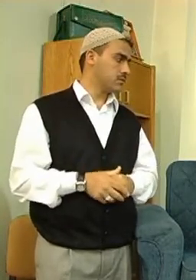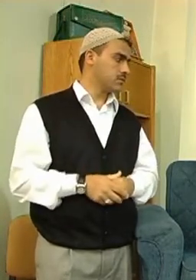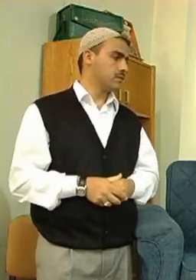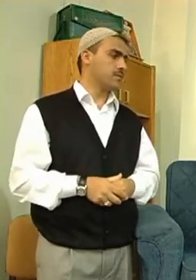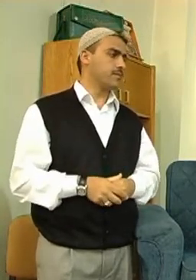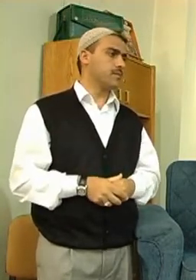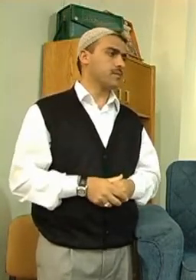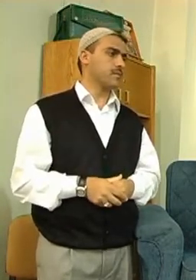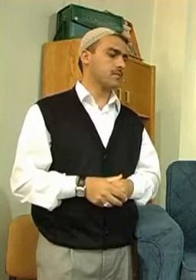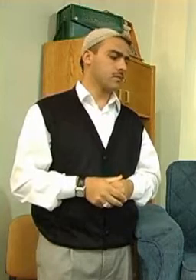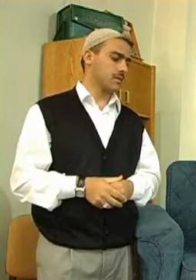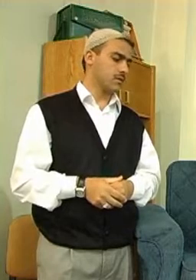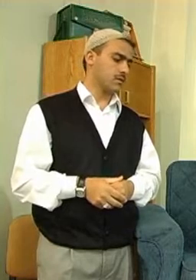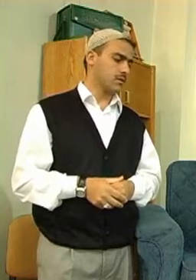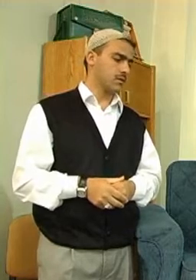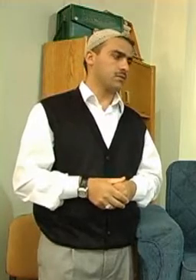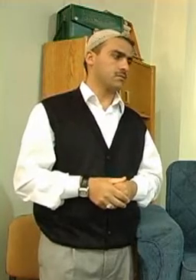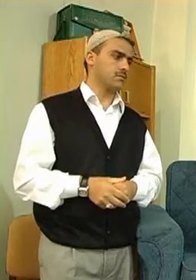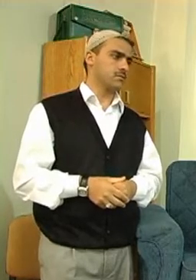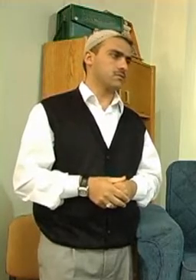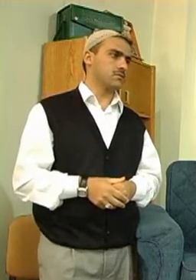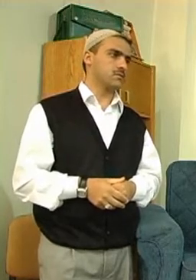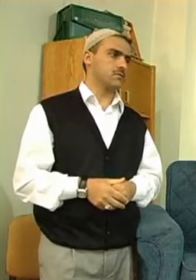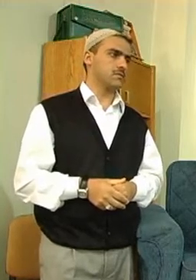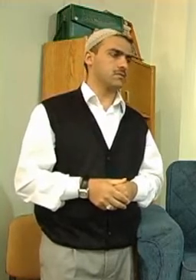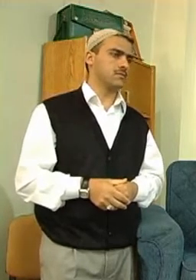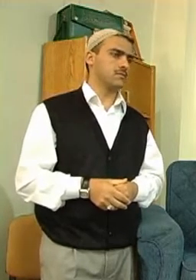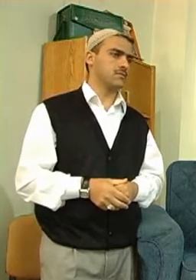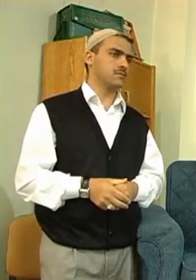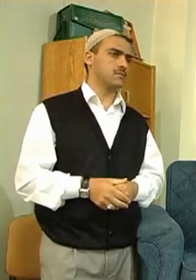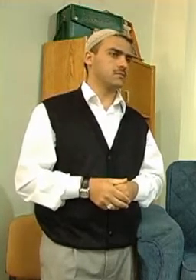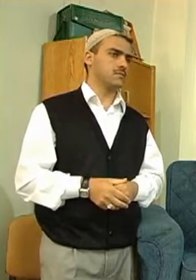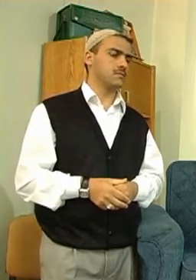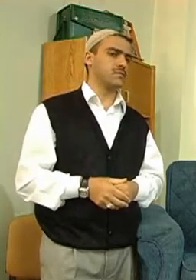mürekkebatiha. Euzu billahi mineşşeytanirracim.